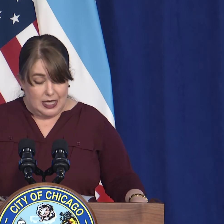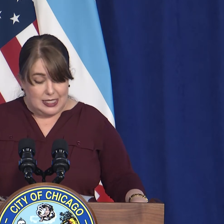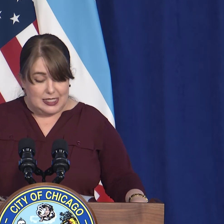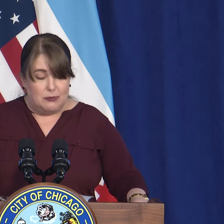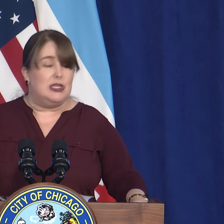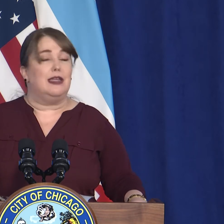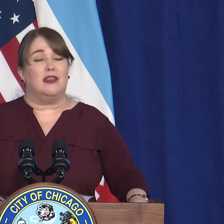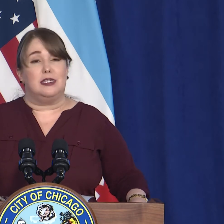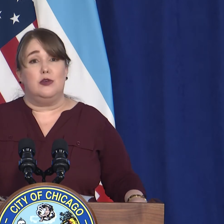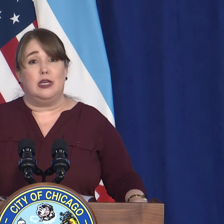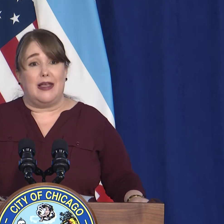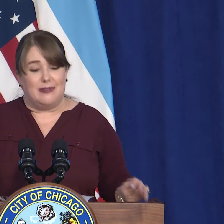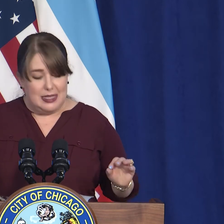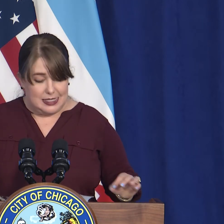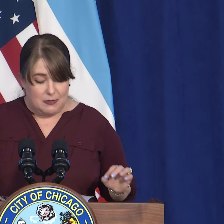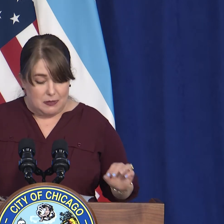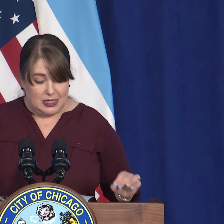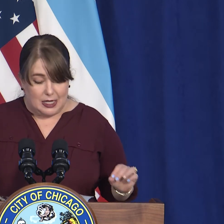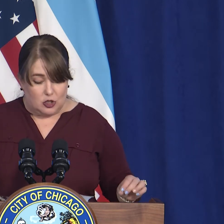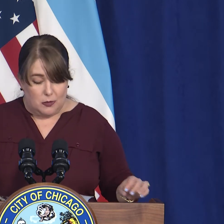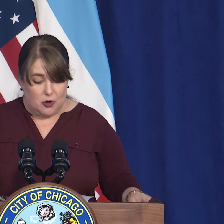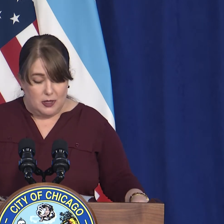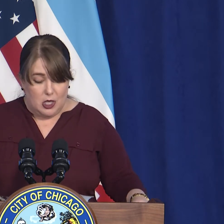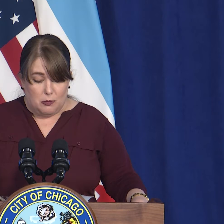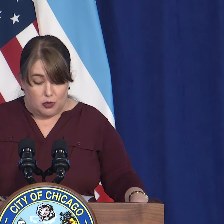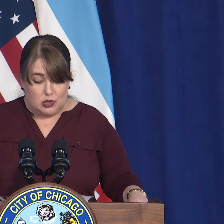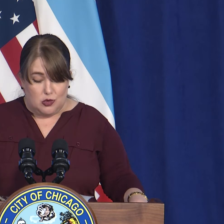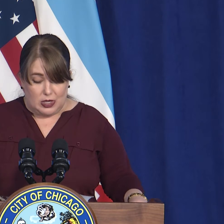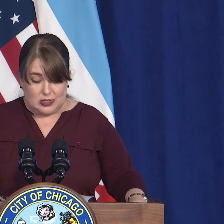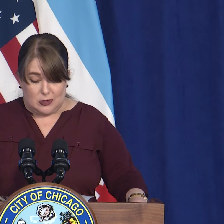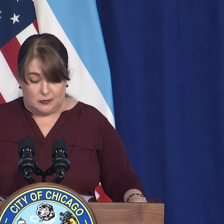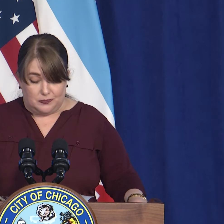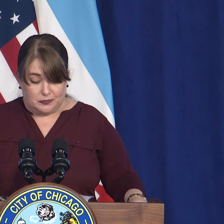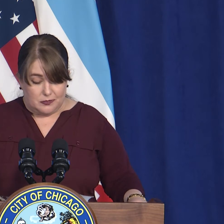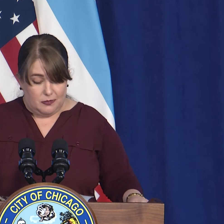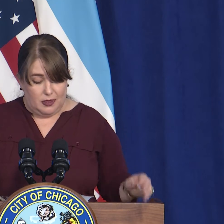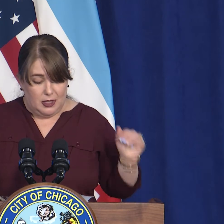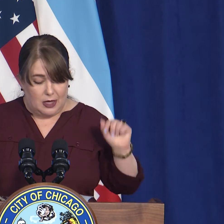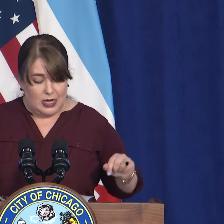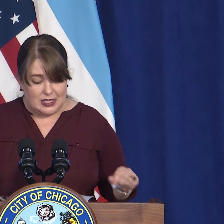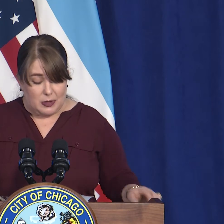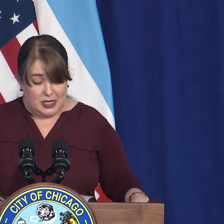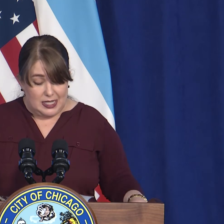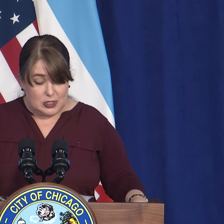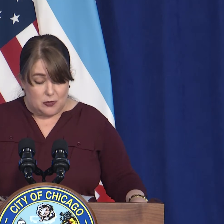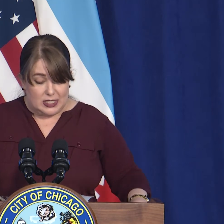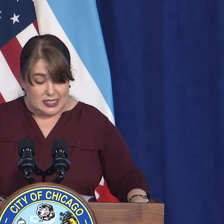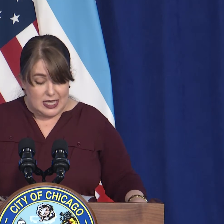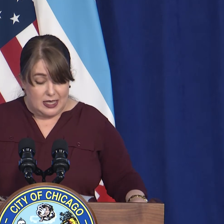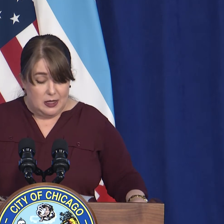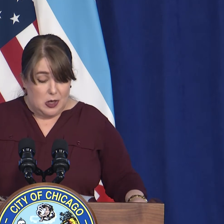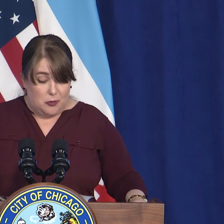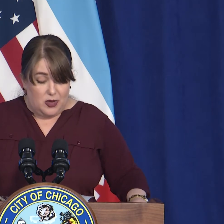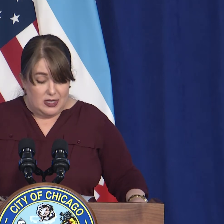COVID-19. Y estamos agradecidos grandísimamente al Grubhub por su donación. Ahora las familias, como les dije,